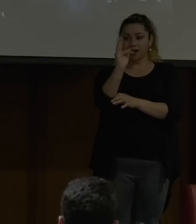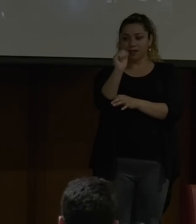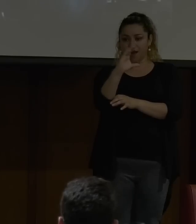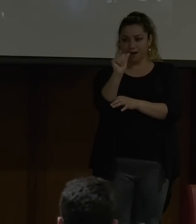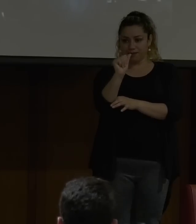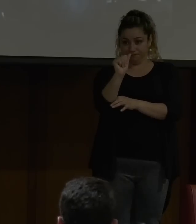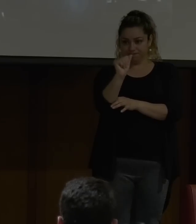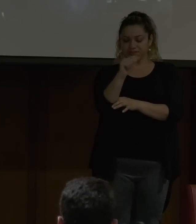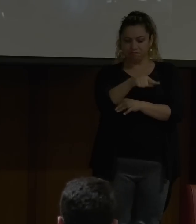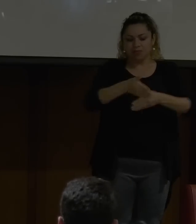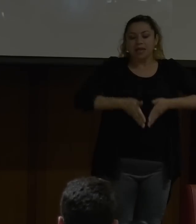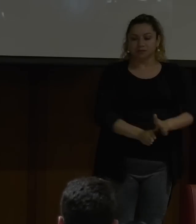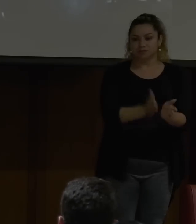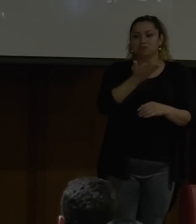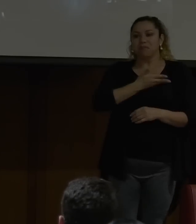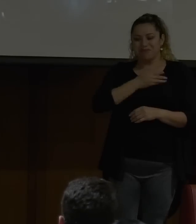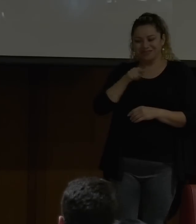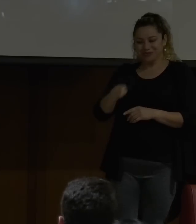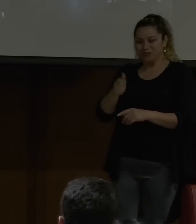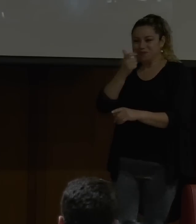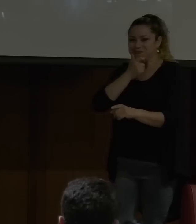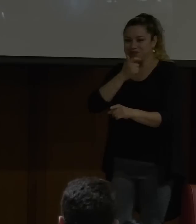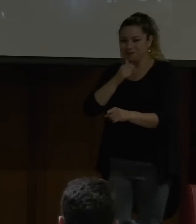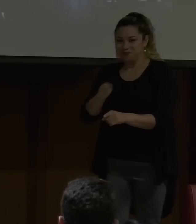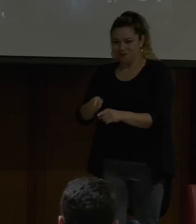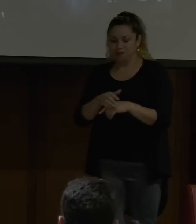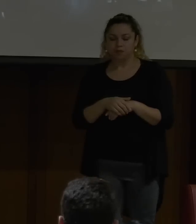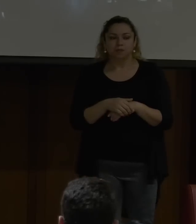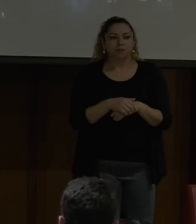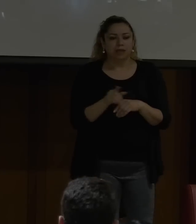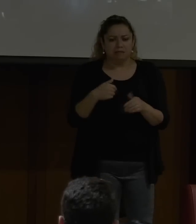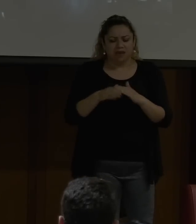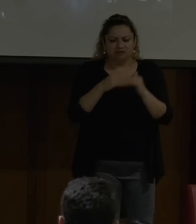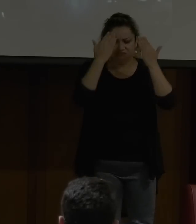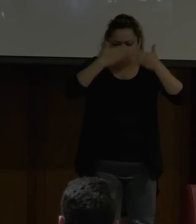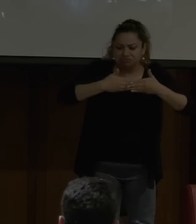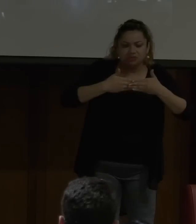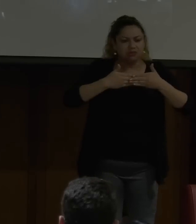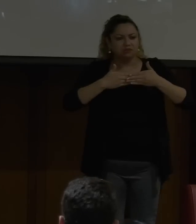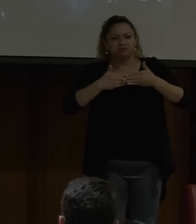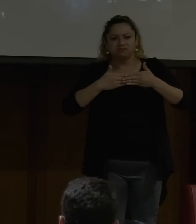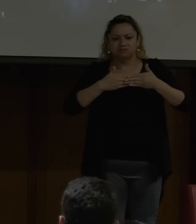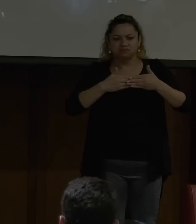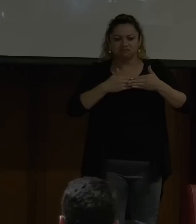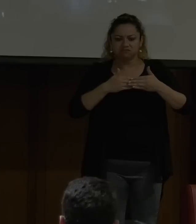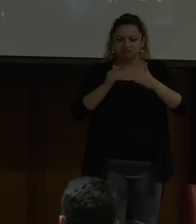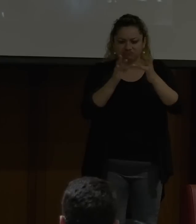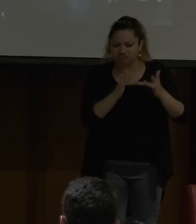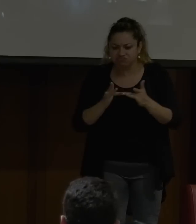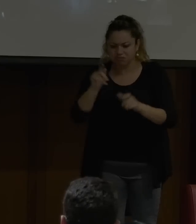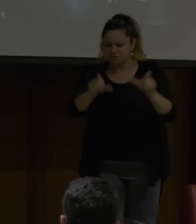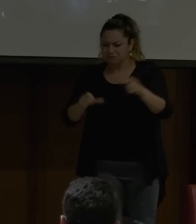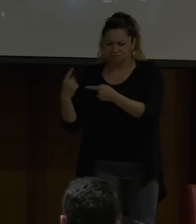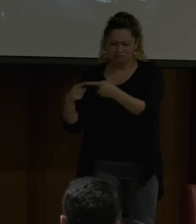Santiago Márquez y allá fue enviada casi 20 años después a ocultas de Gabriel Eligio García Martínez, quien logró ubicarla